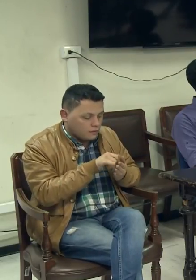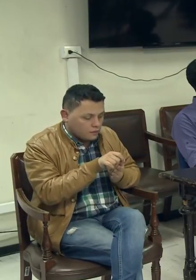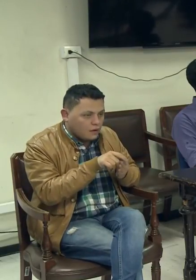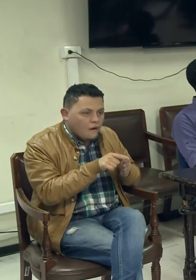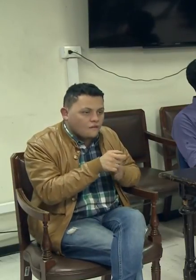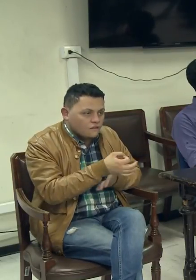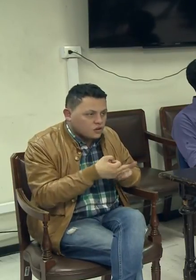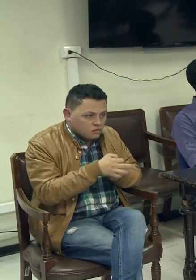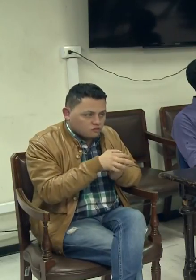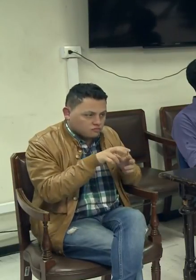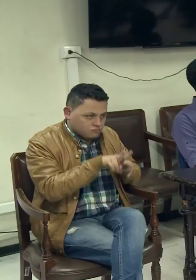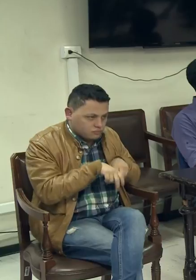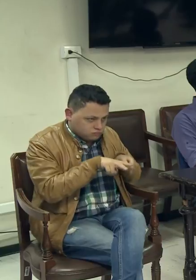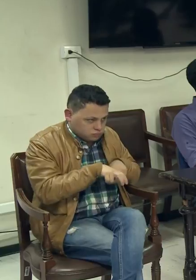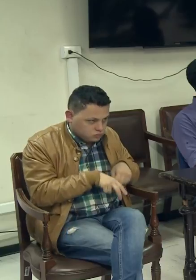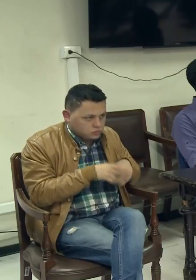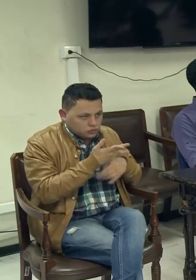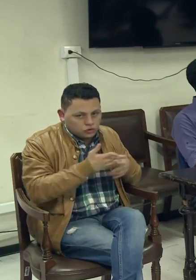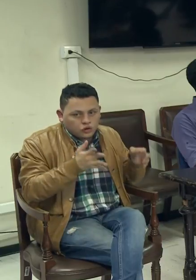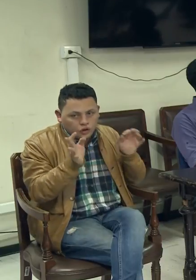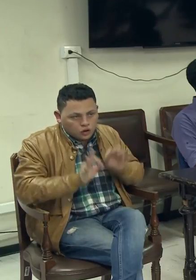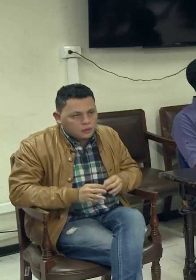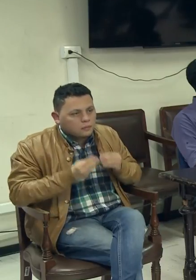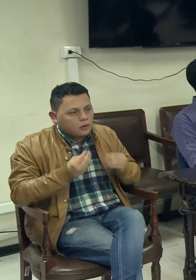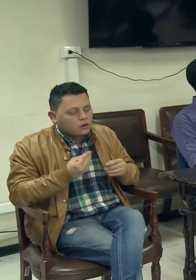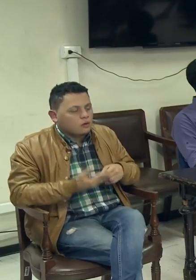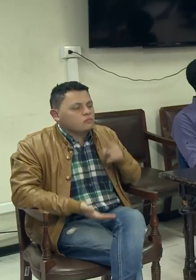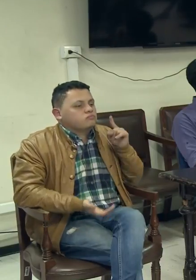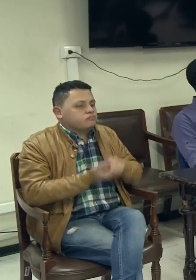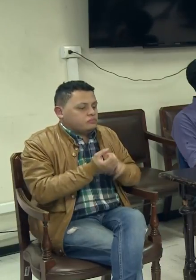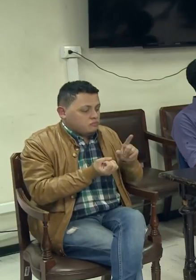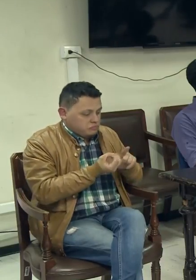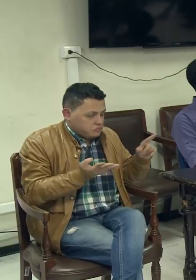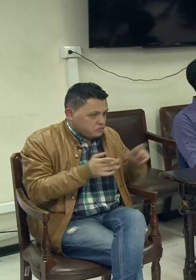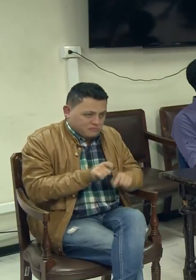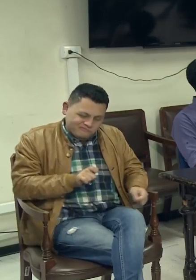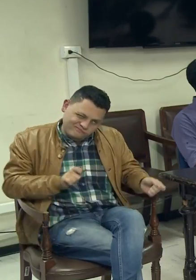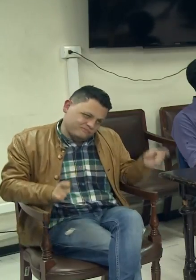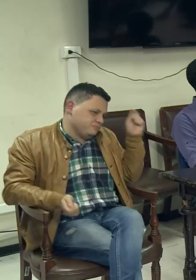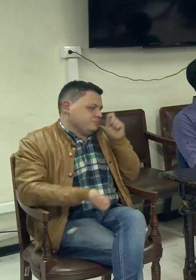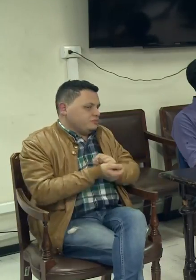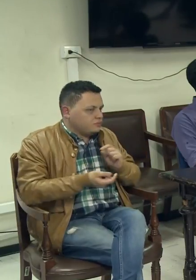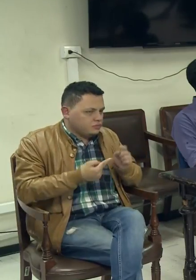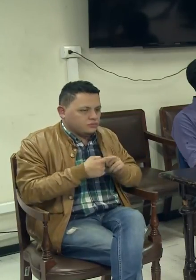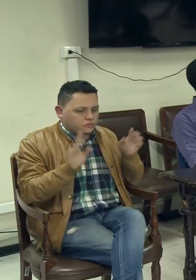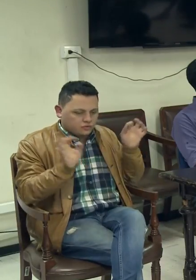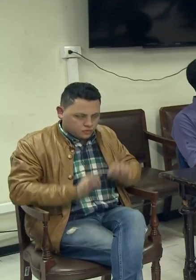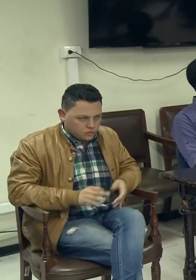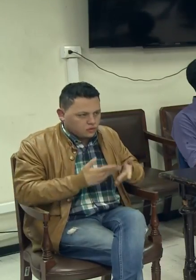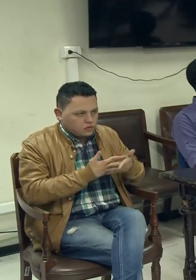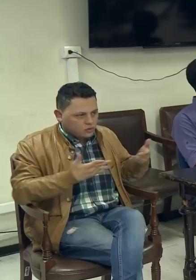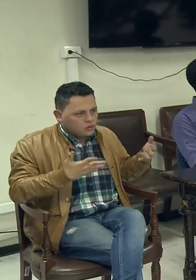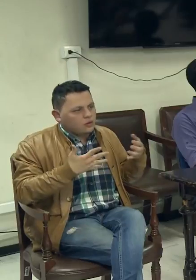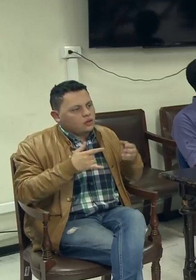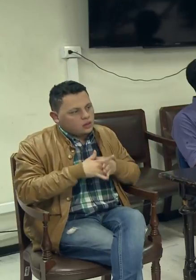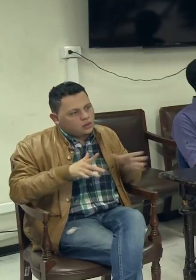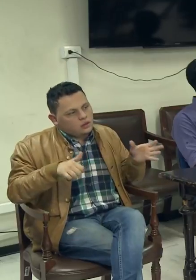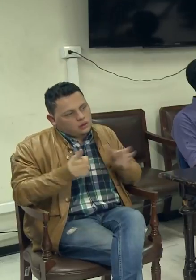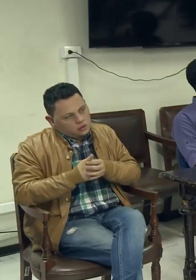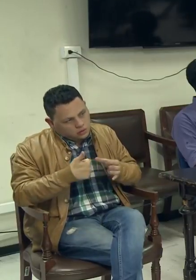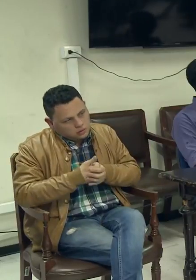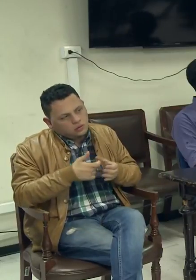mujeres se organizan para volver popular este frigorífico, reorganizar a través del sindicato,